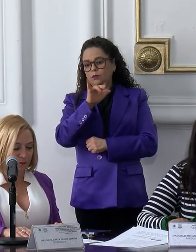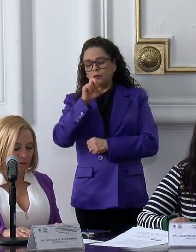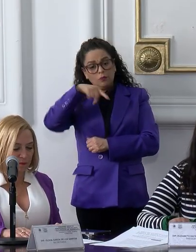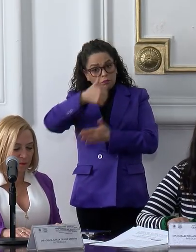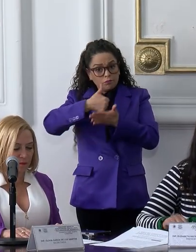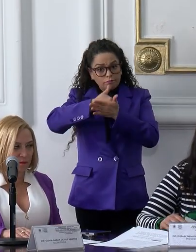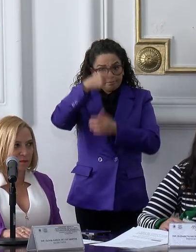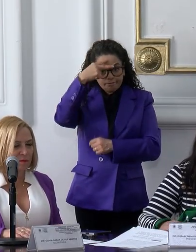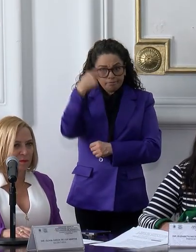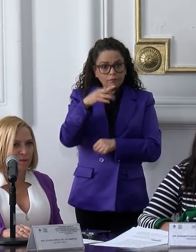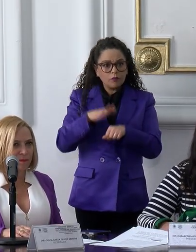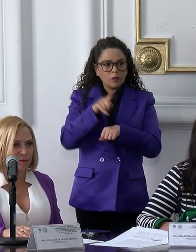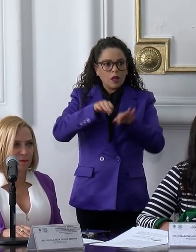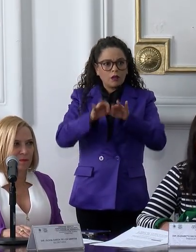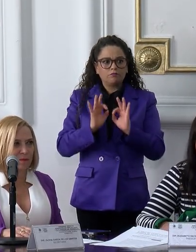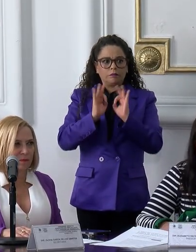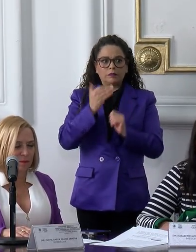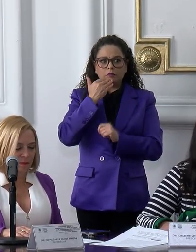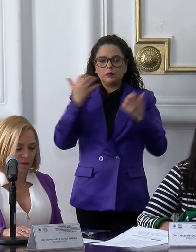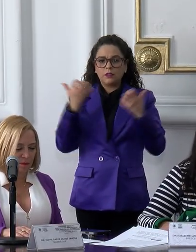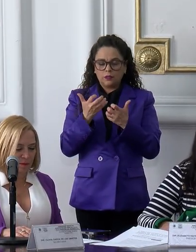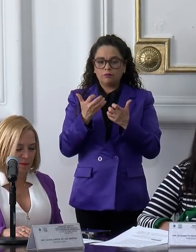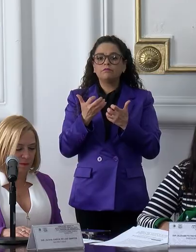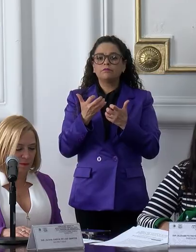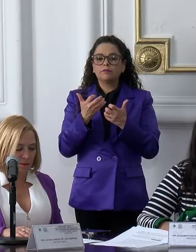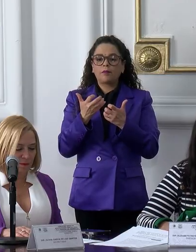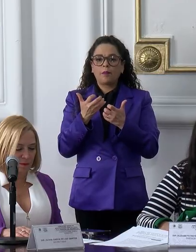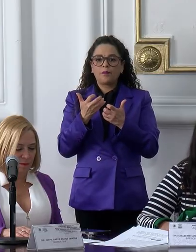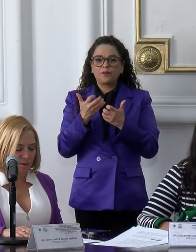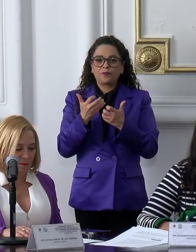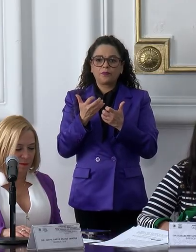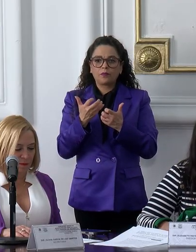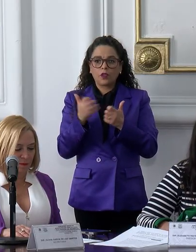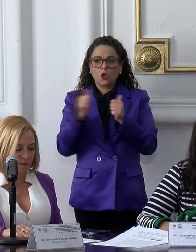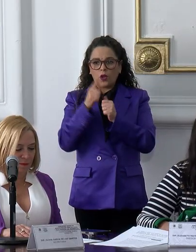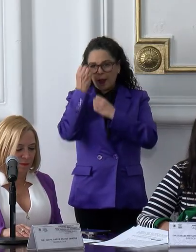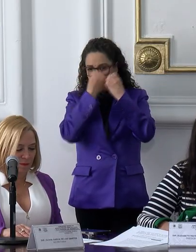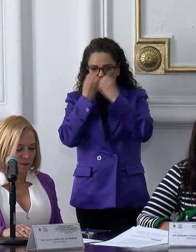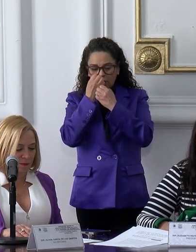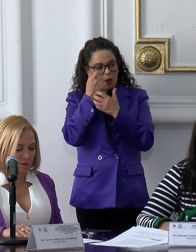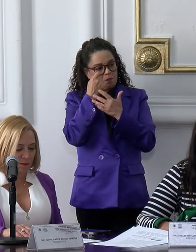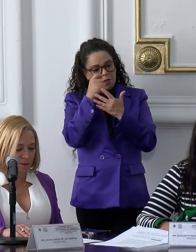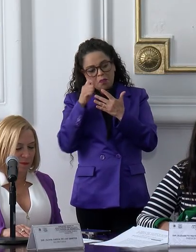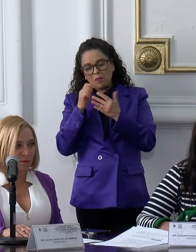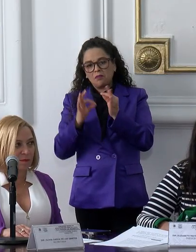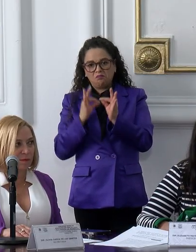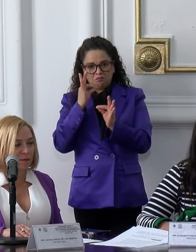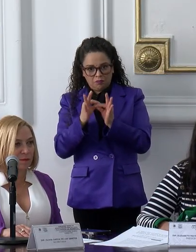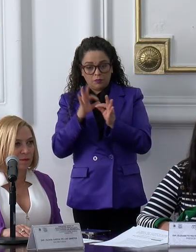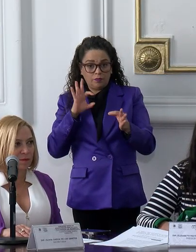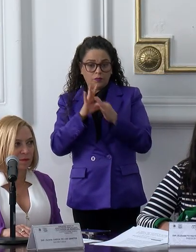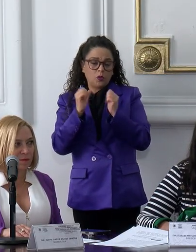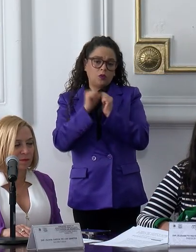acreditado un desempeño satisfactorio dentro del proceso de valoración correspondiente. por lo que de conformidad con el artículo